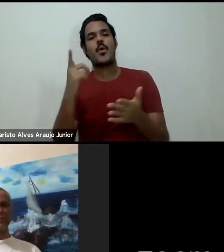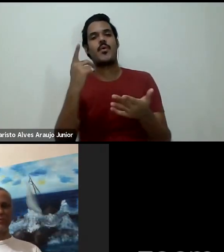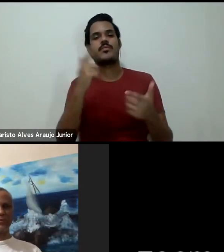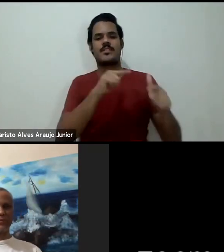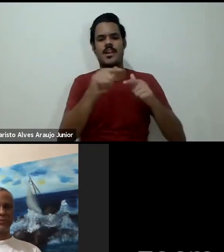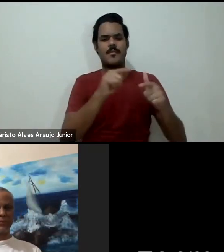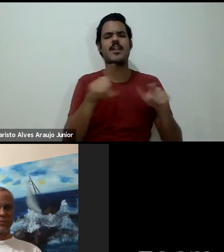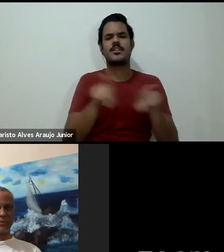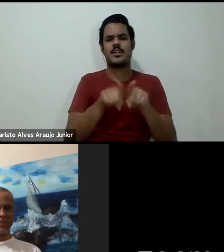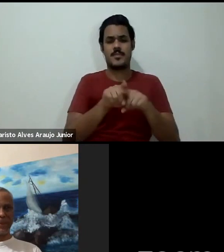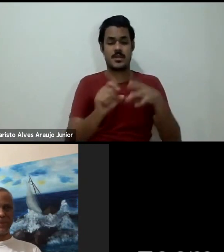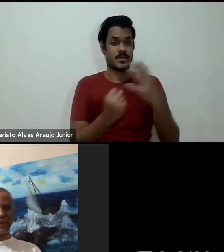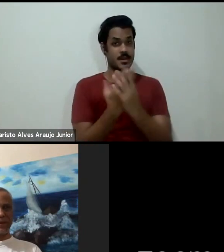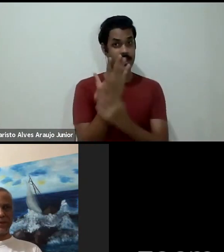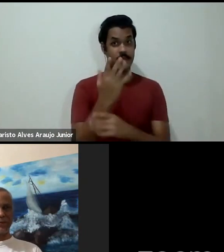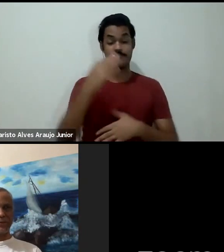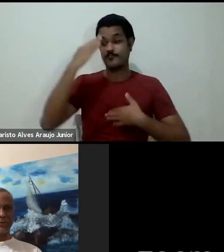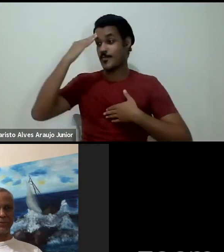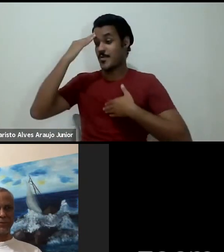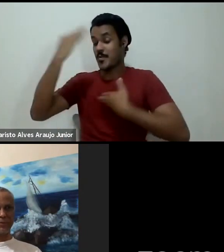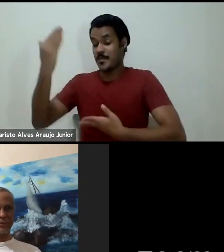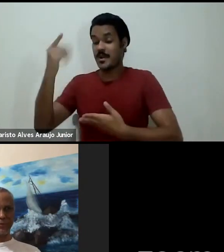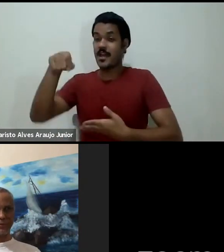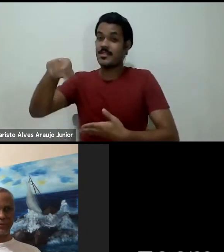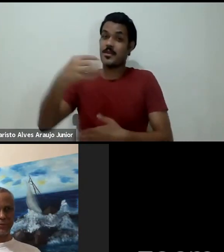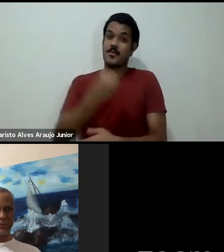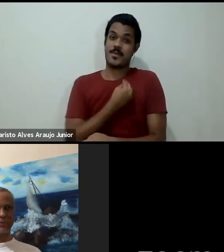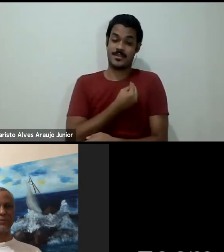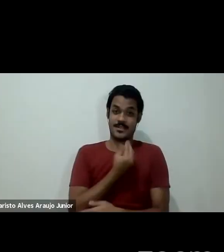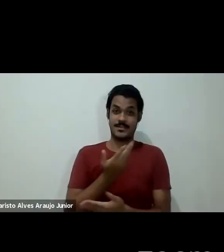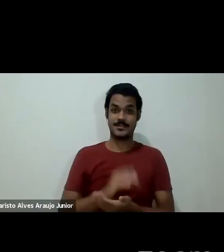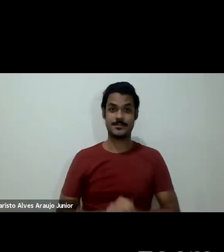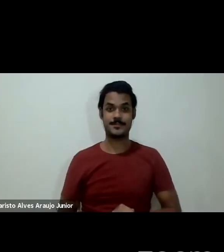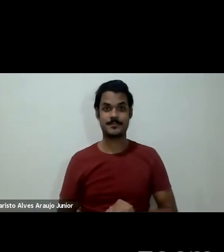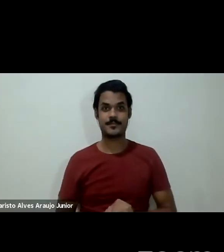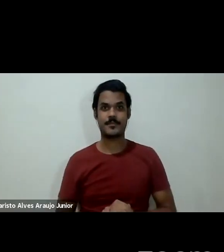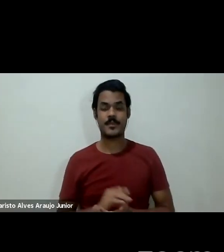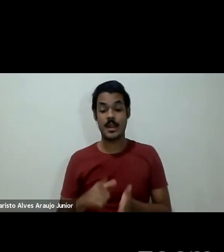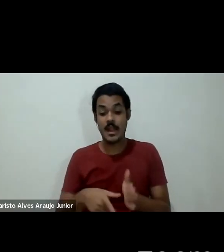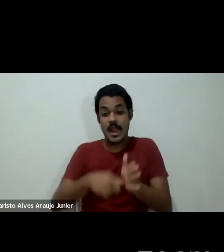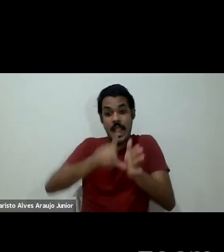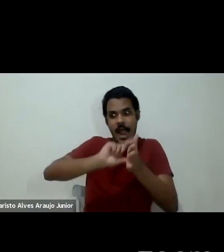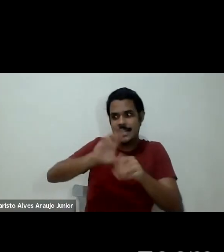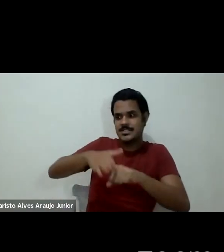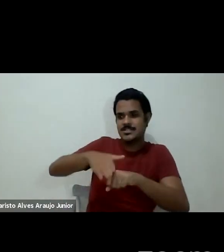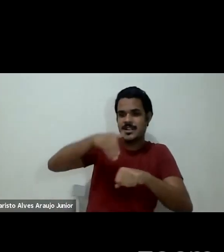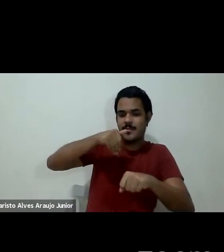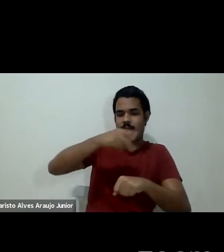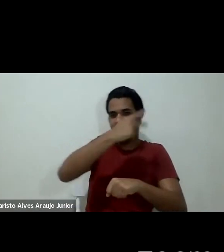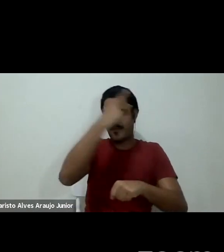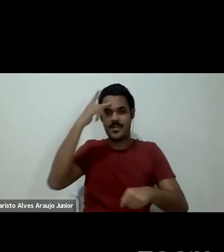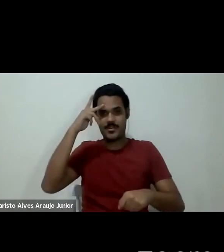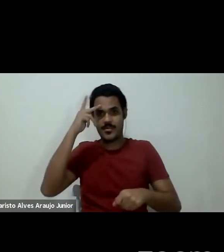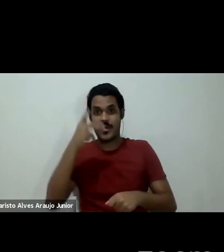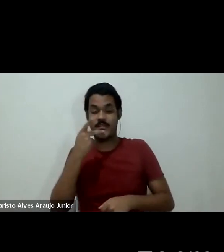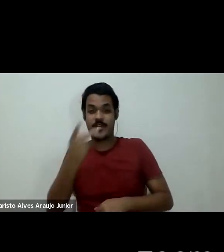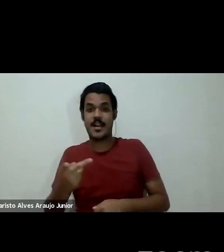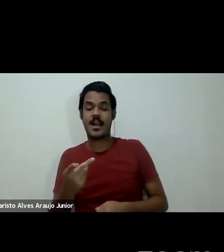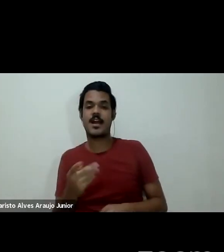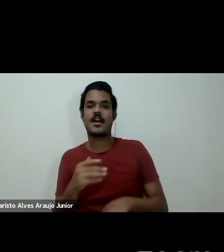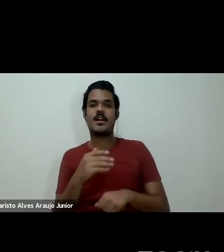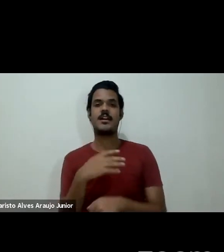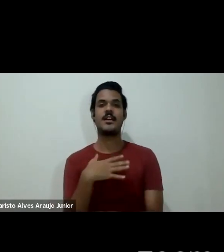Muito obrigada. Obrigada mesmo por sua presença. Antes de chamar a próxima a falar, eu gostaria de ler